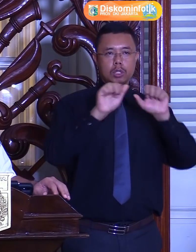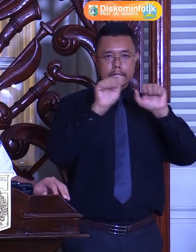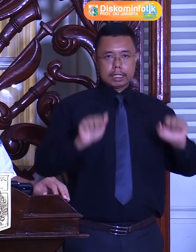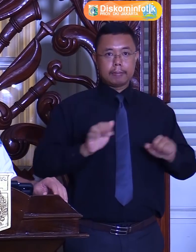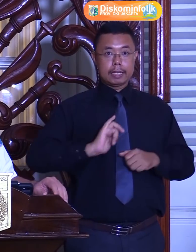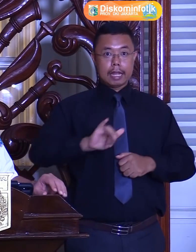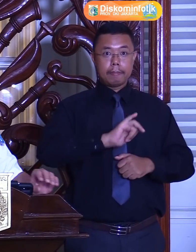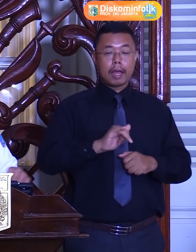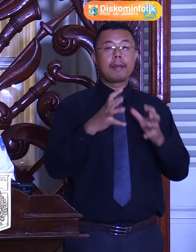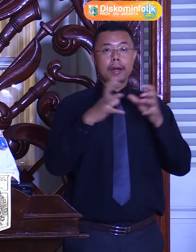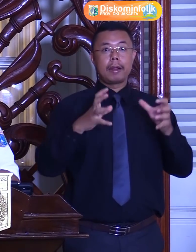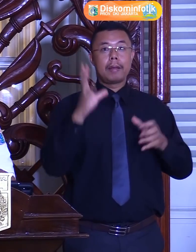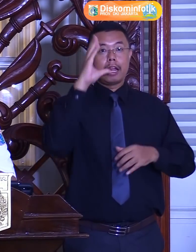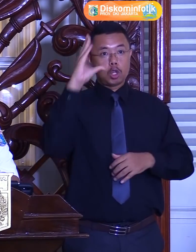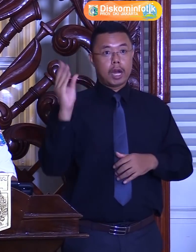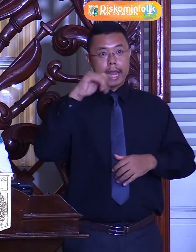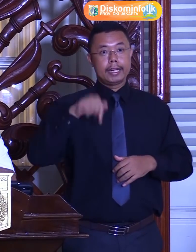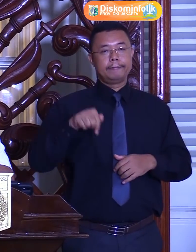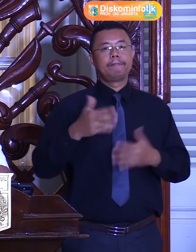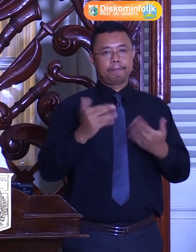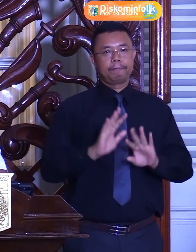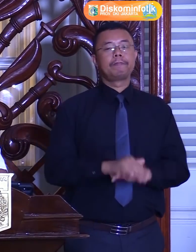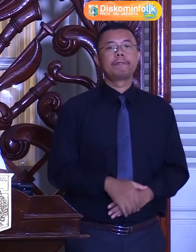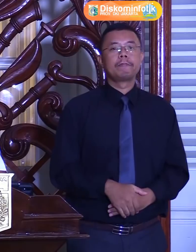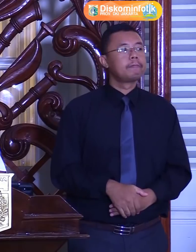Itu perkembangan sore hari ini.